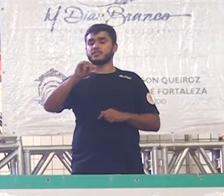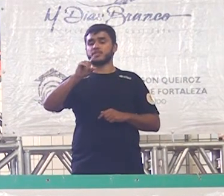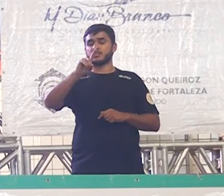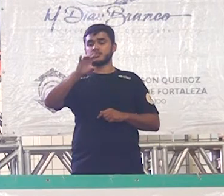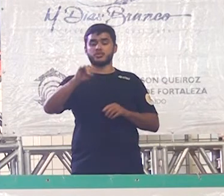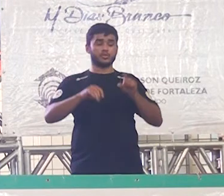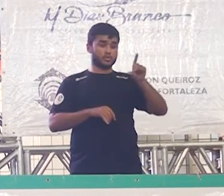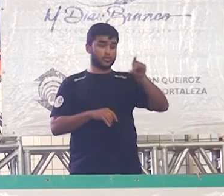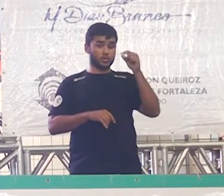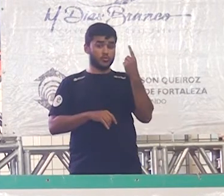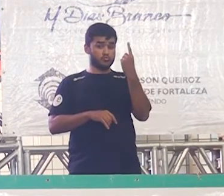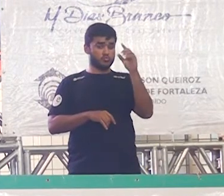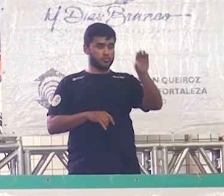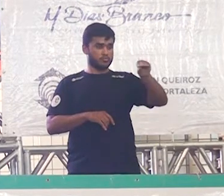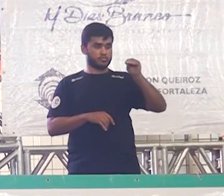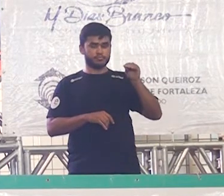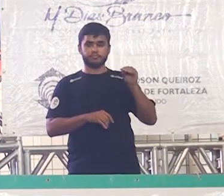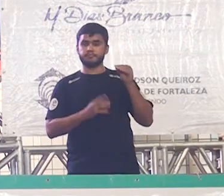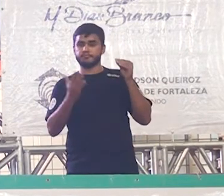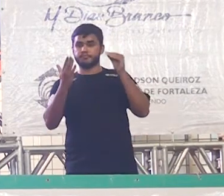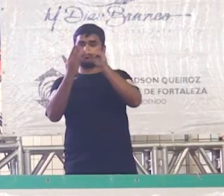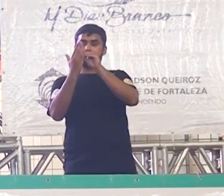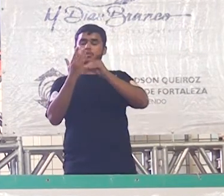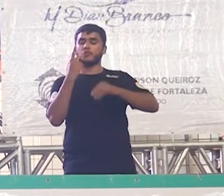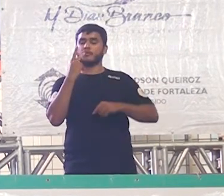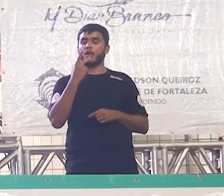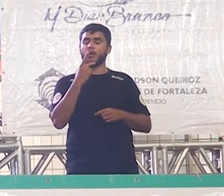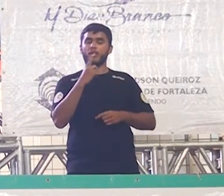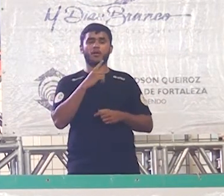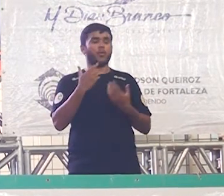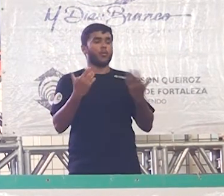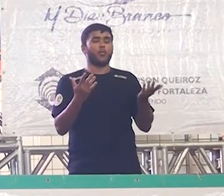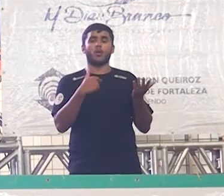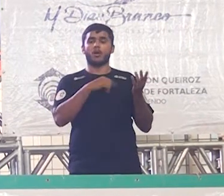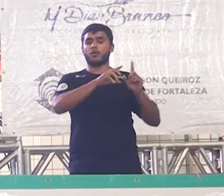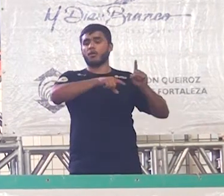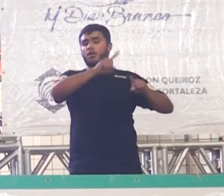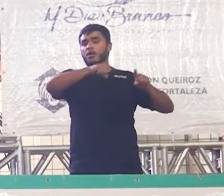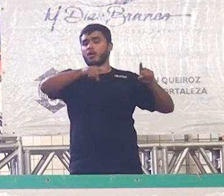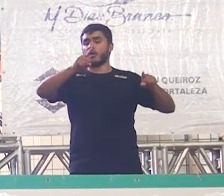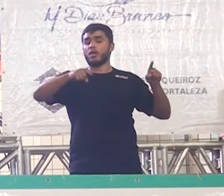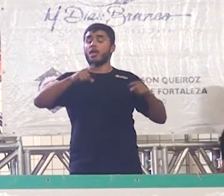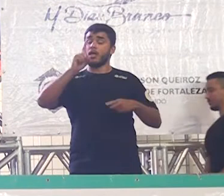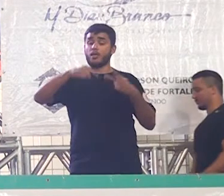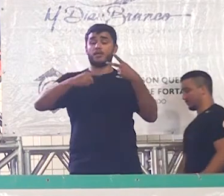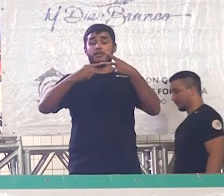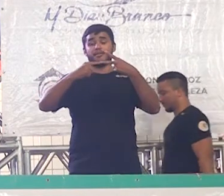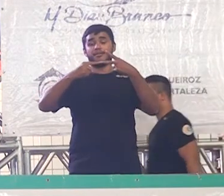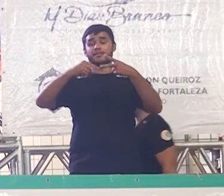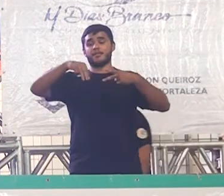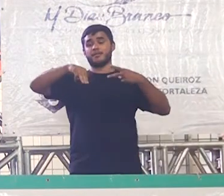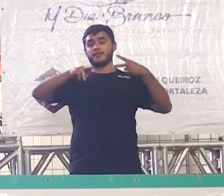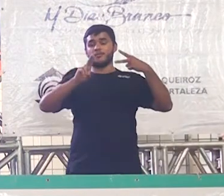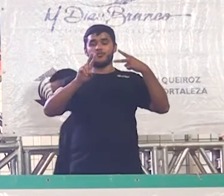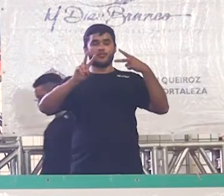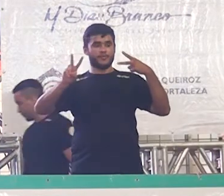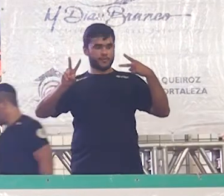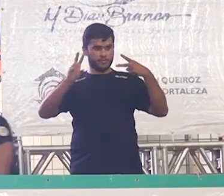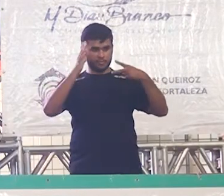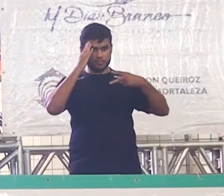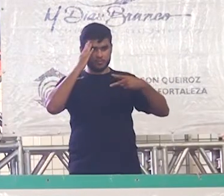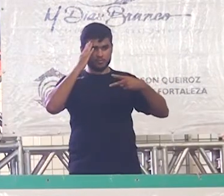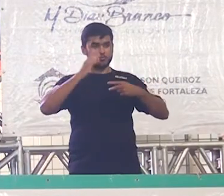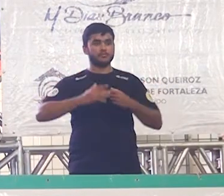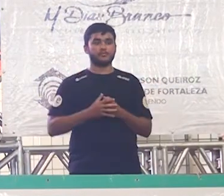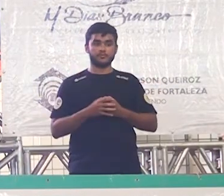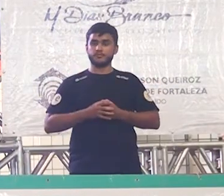pegar a rodovia como um todo, eu tenho um movimento com velocidades variadas. Então, eu estou tendo um movimento